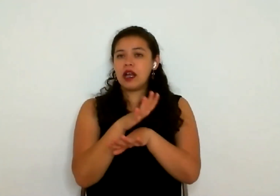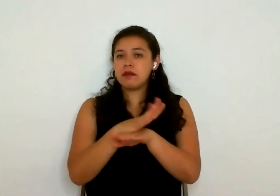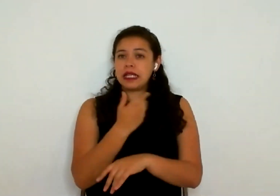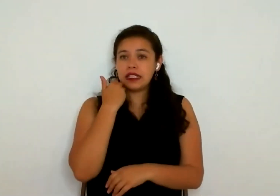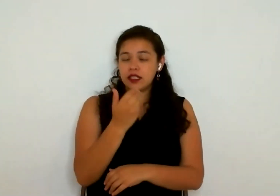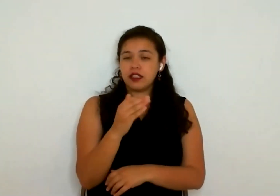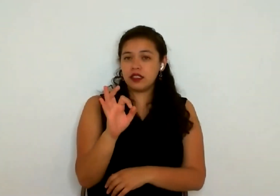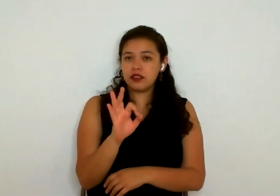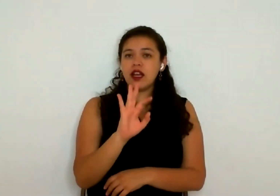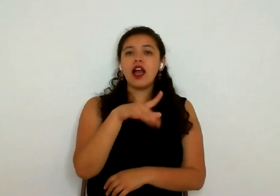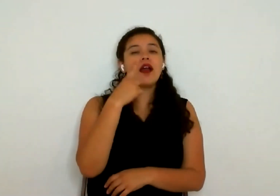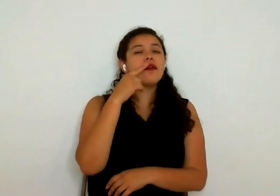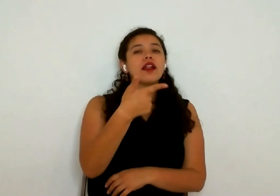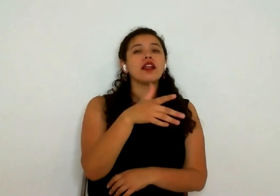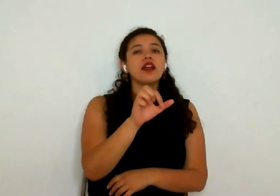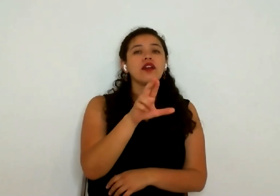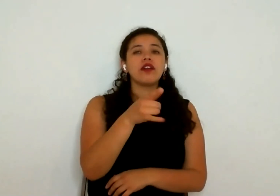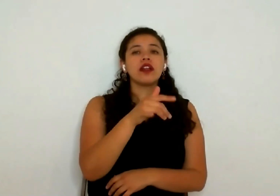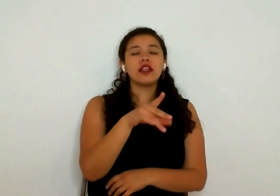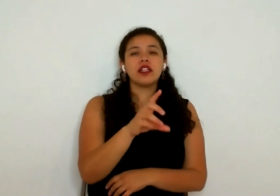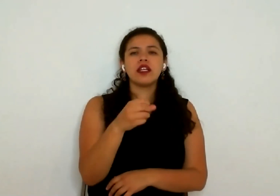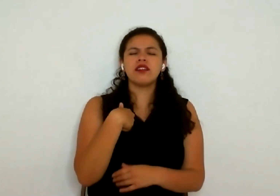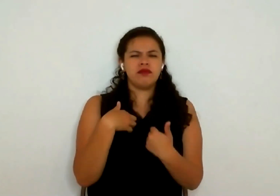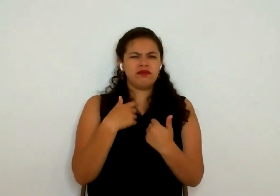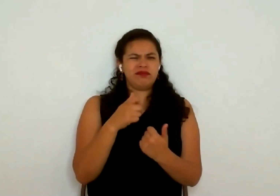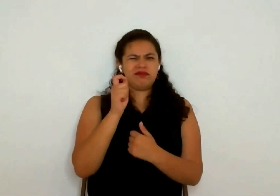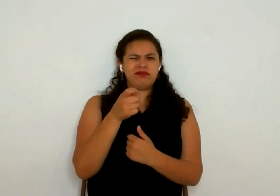georgina no tengo lo